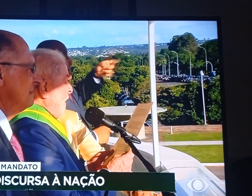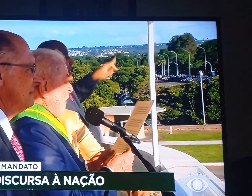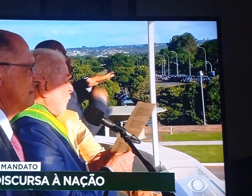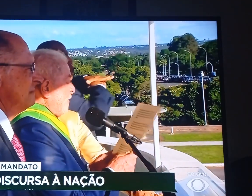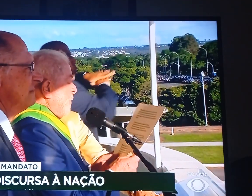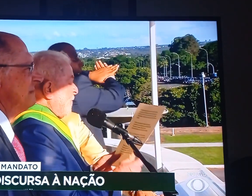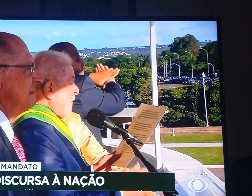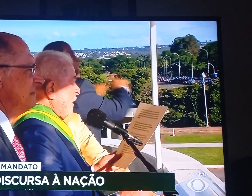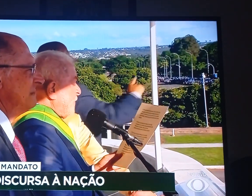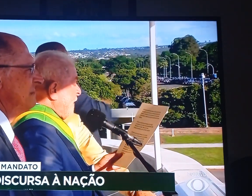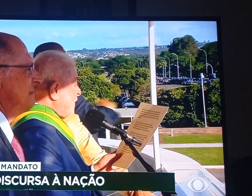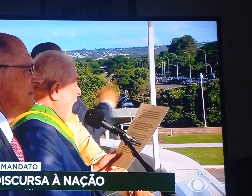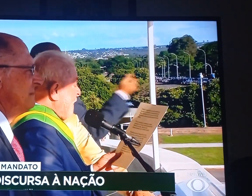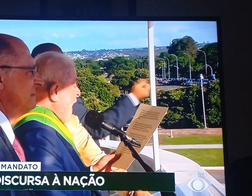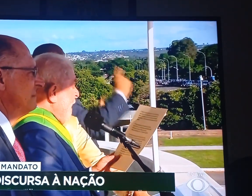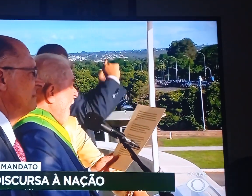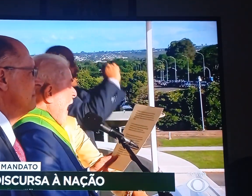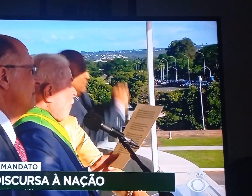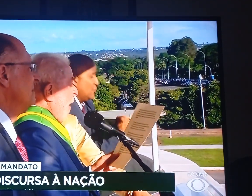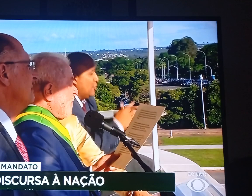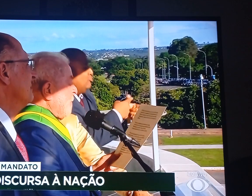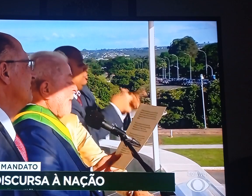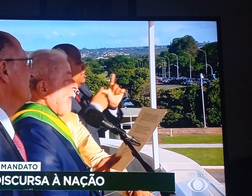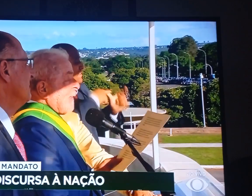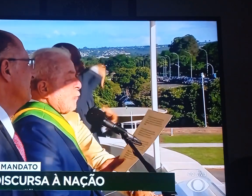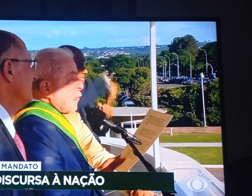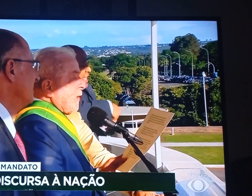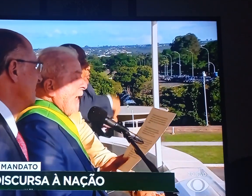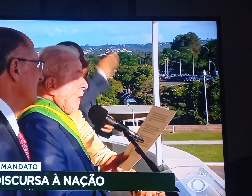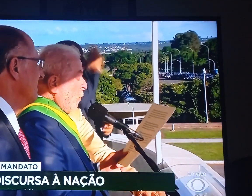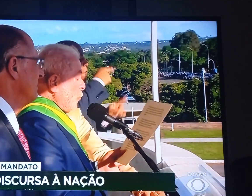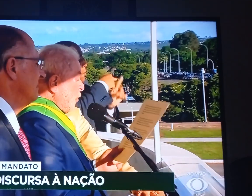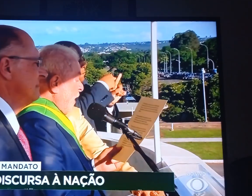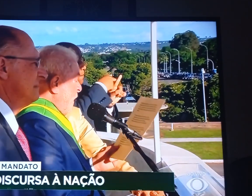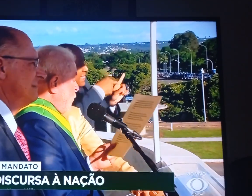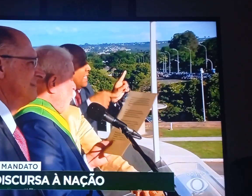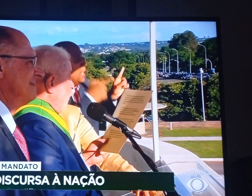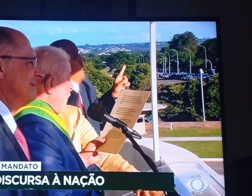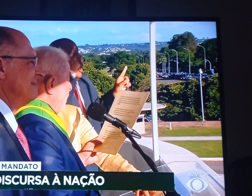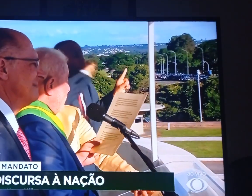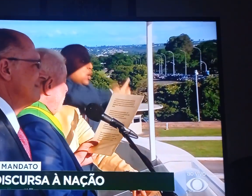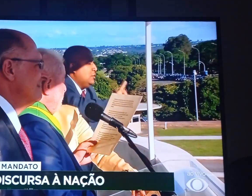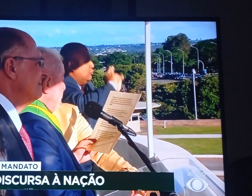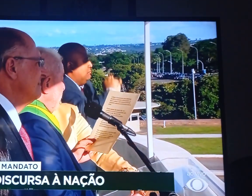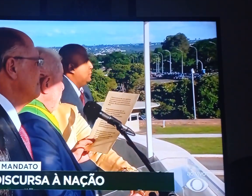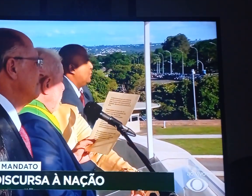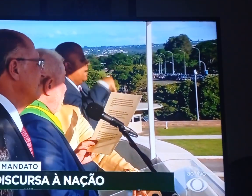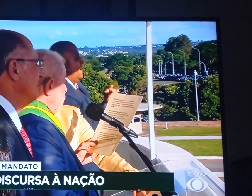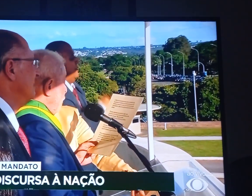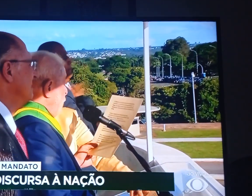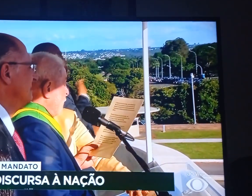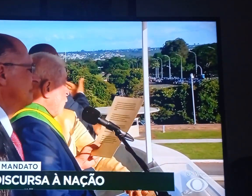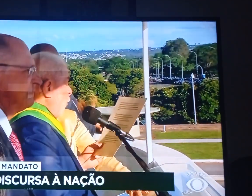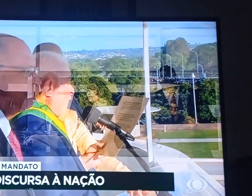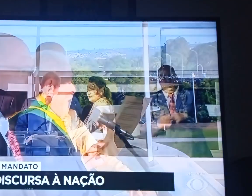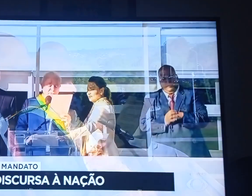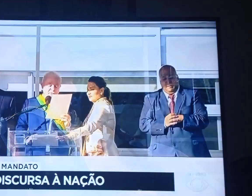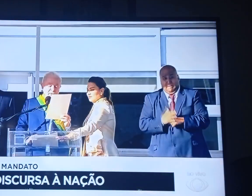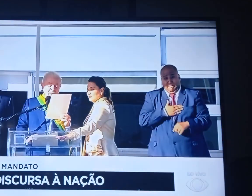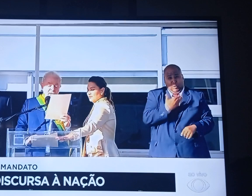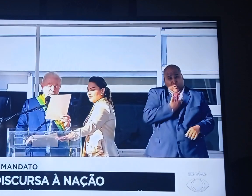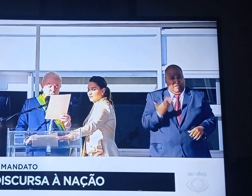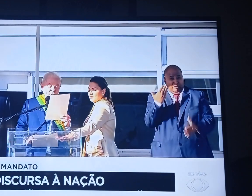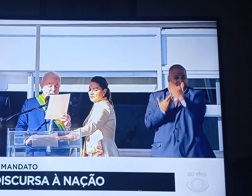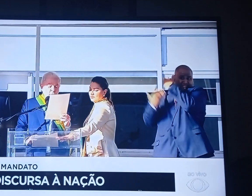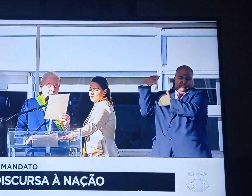US$ 370 bilhões e reduzimos a dívida interna a quase metade do que era quando chegamos no governo. Nos nossos